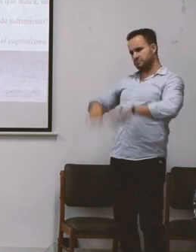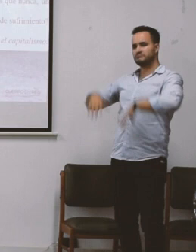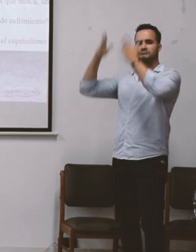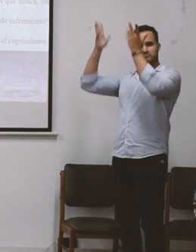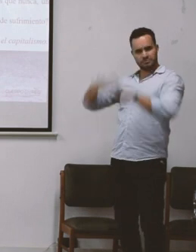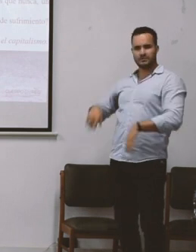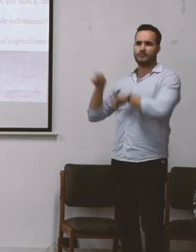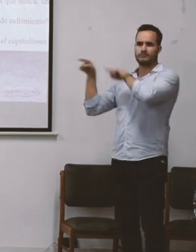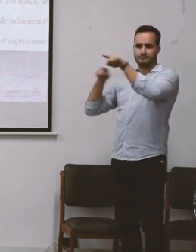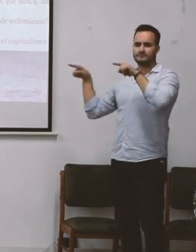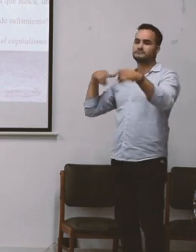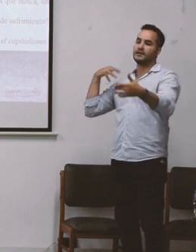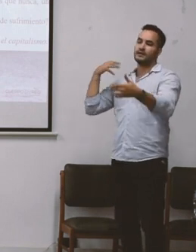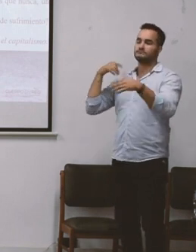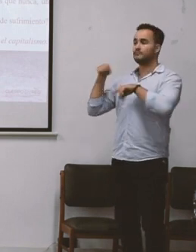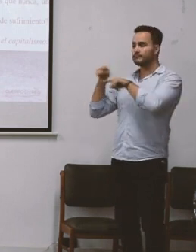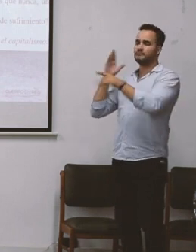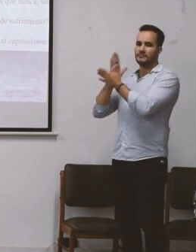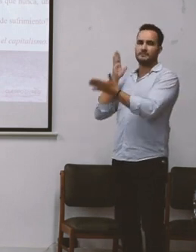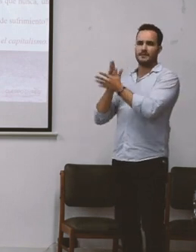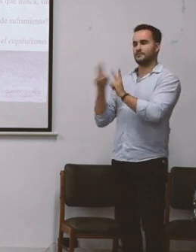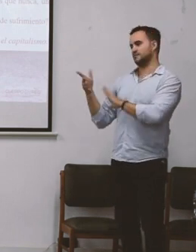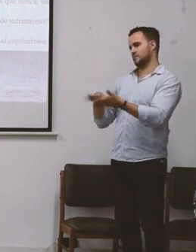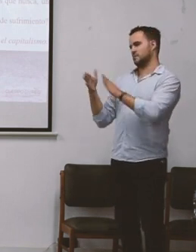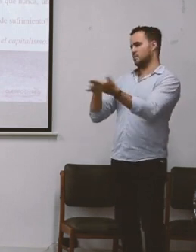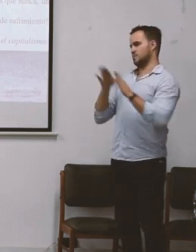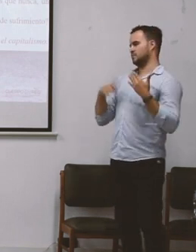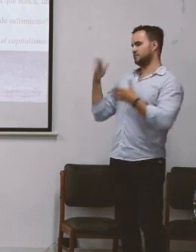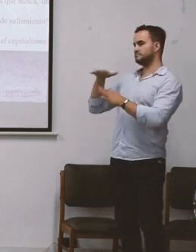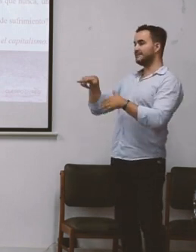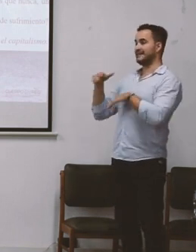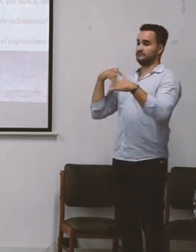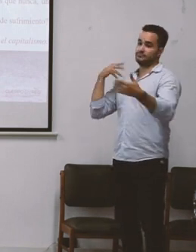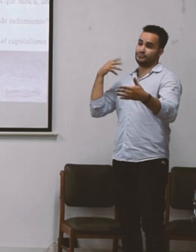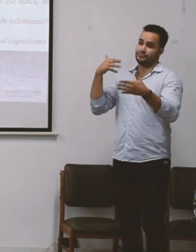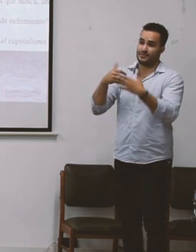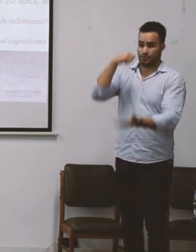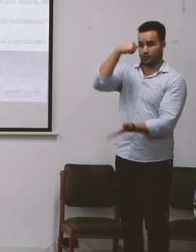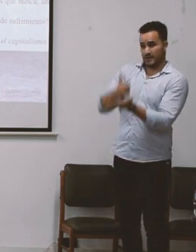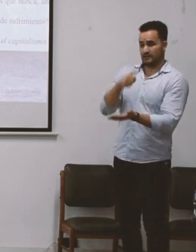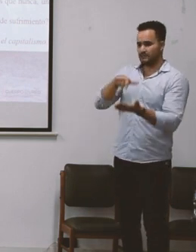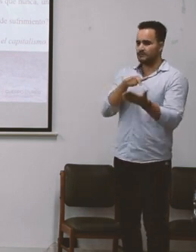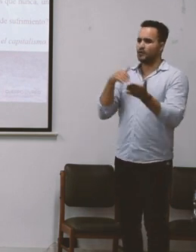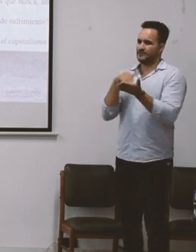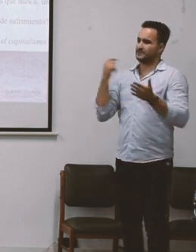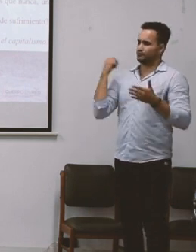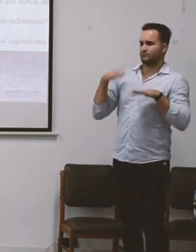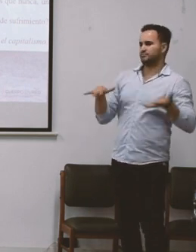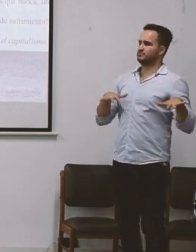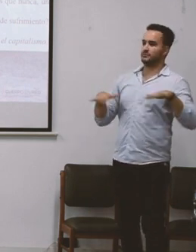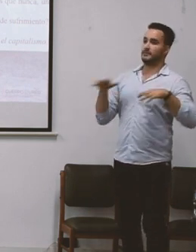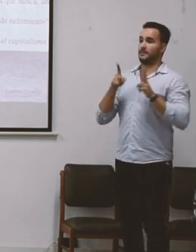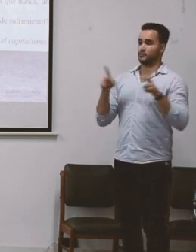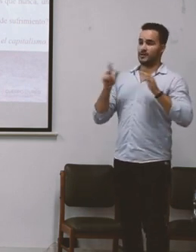cayeron, hubo varias personas muertas, y una de las situaciones que surgió de nueva cuenta en Ciudad de México sobre todo fue que salió la